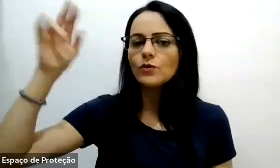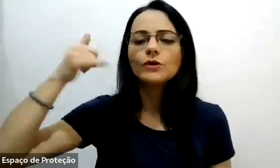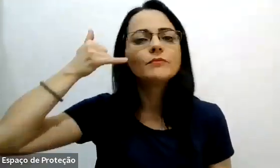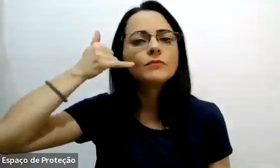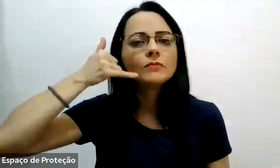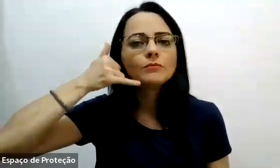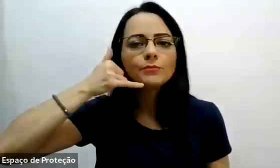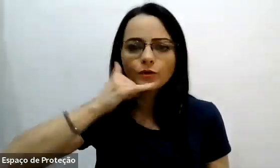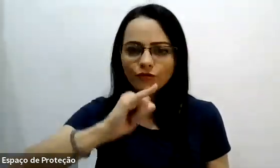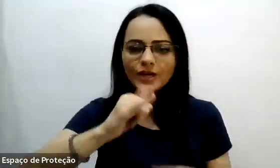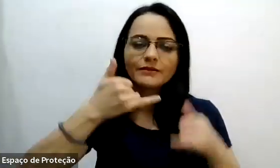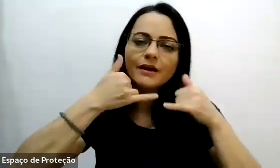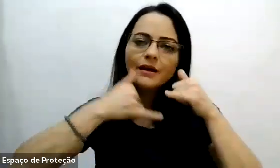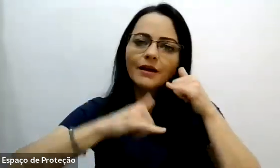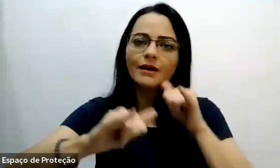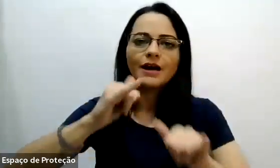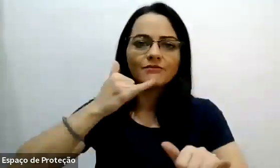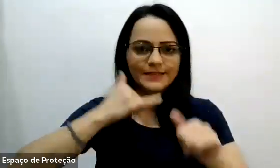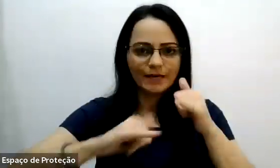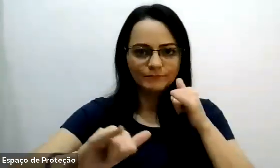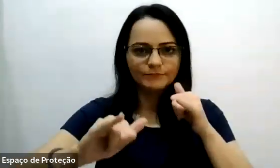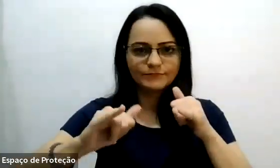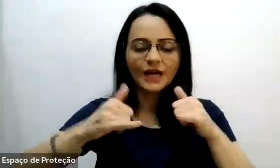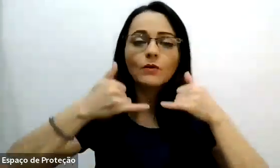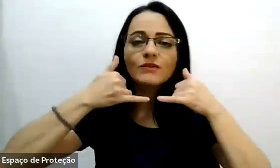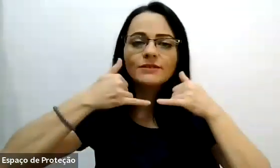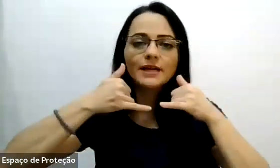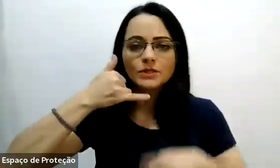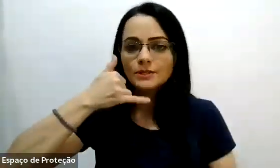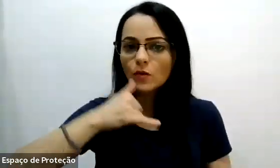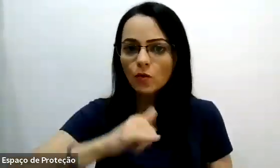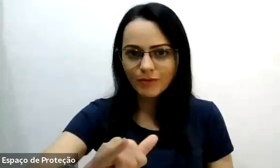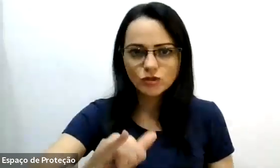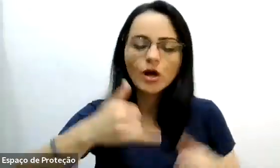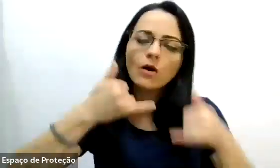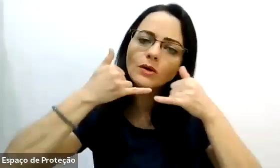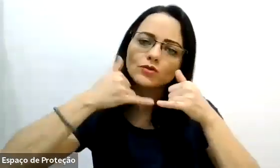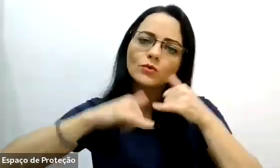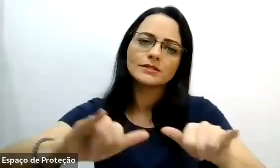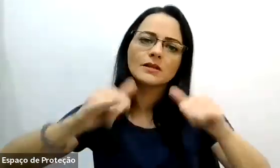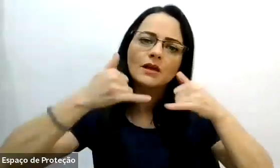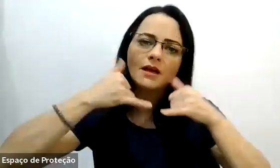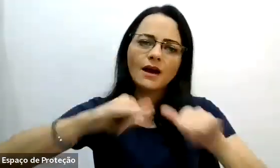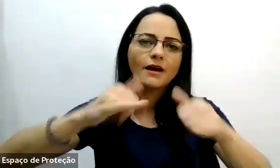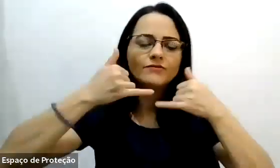Senhor, profeta, avisar, tá? O avisar pode ser com uma só ou com as duas.